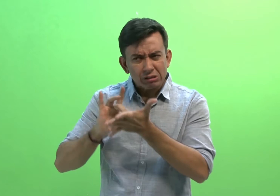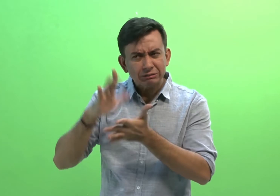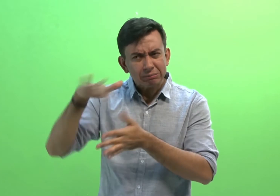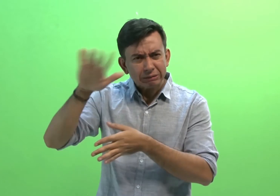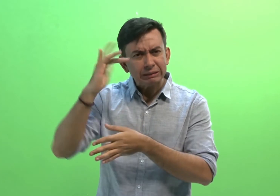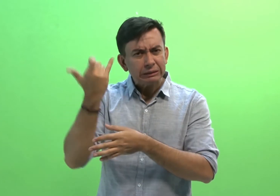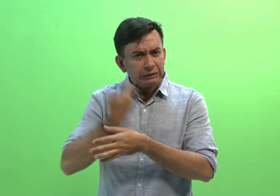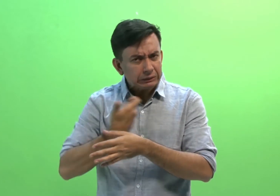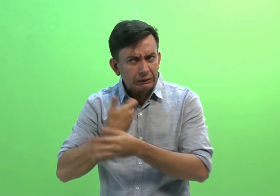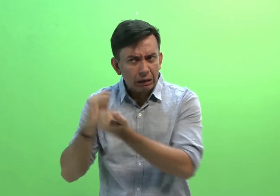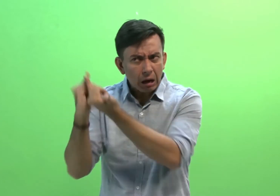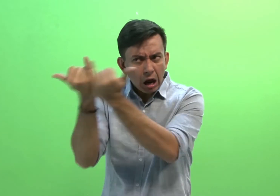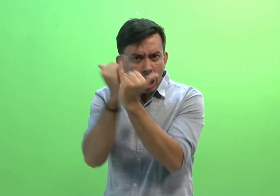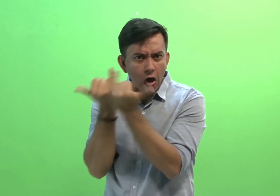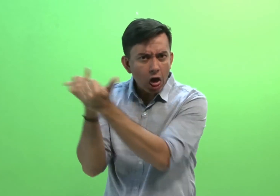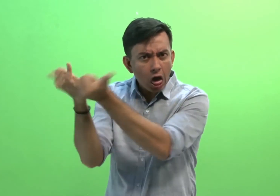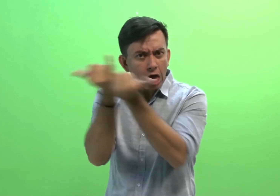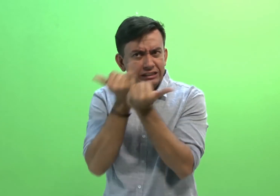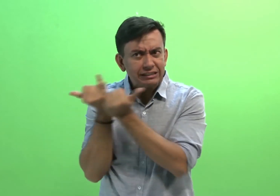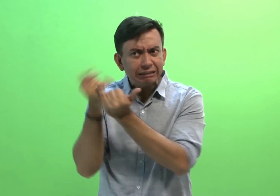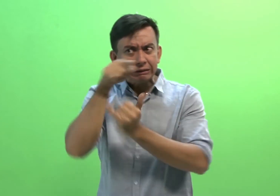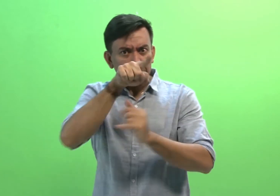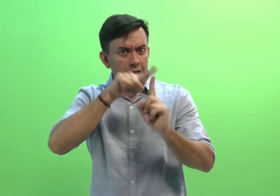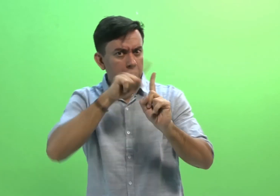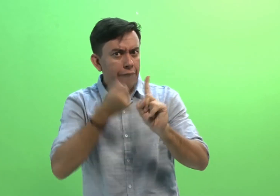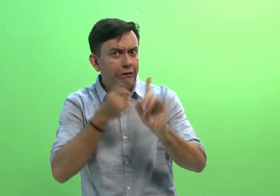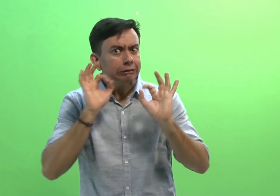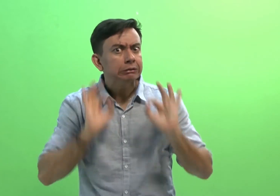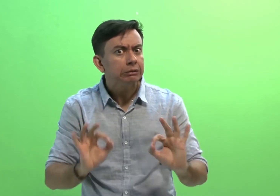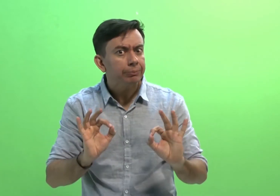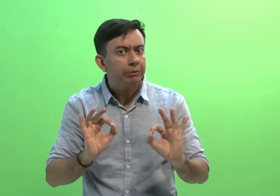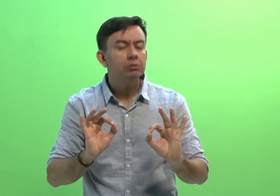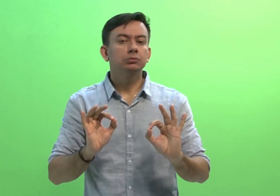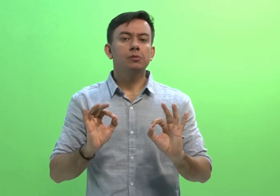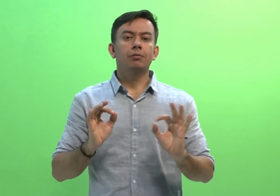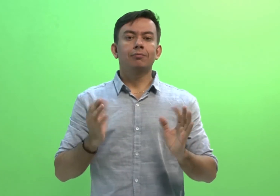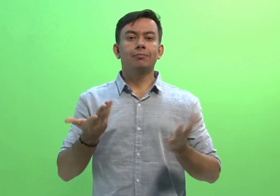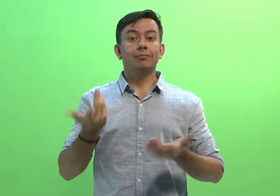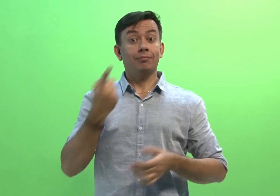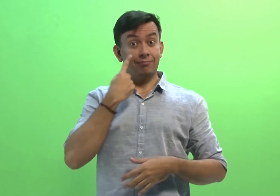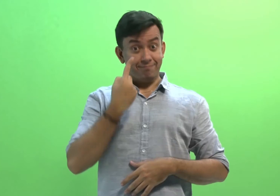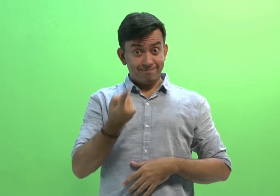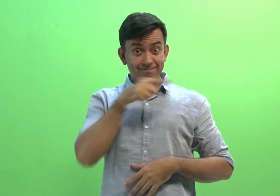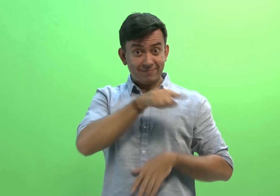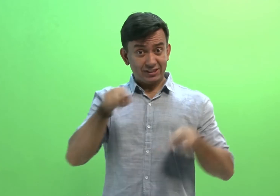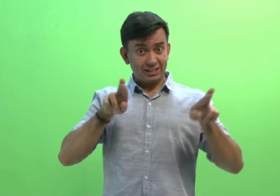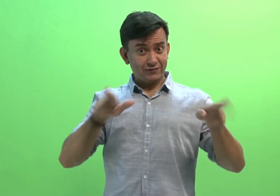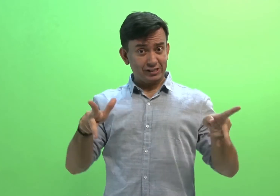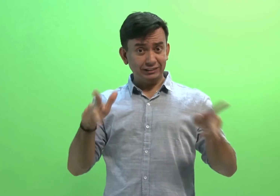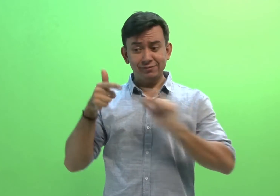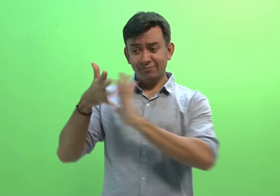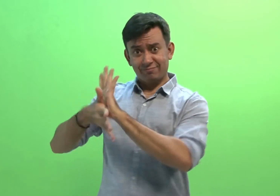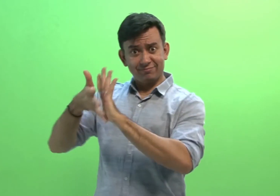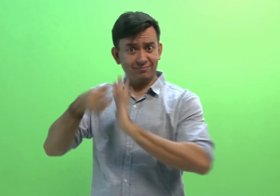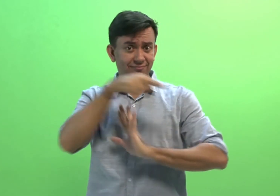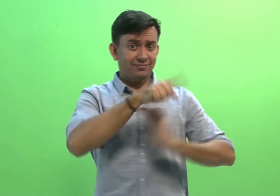sei se é verdade, tá rolando uma fofoca de que tal pessoa está grávida. Perceberam que na língua de sinais é